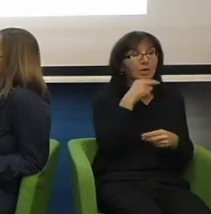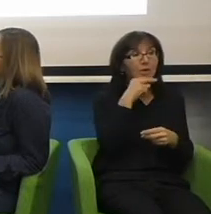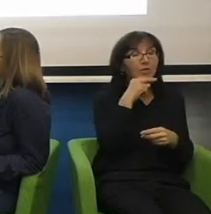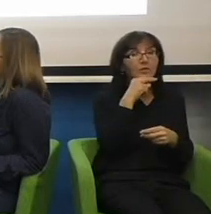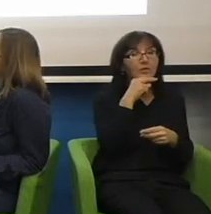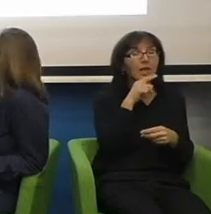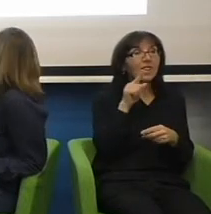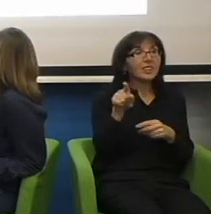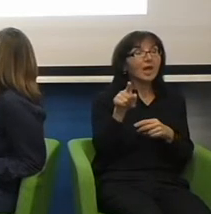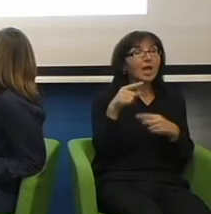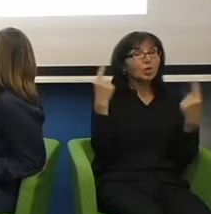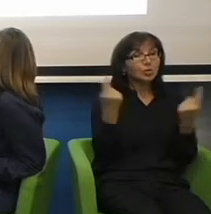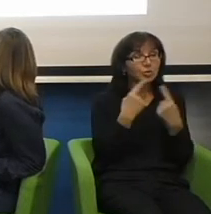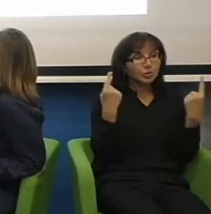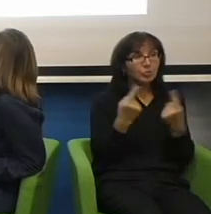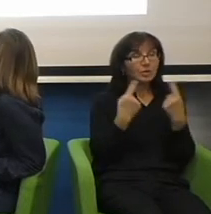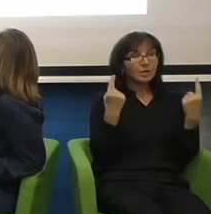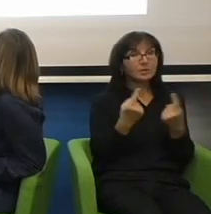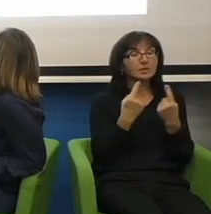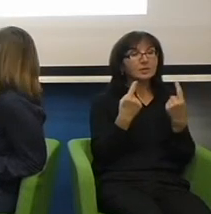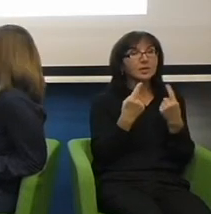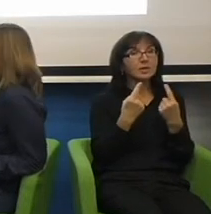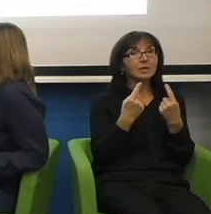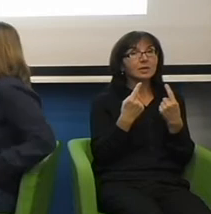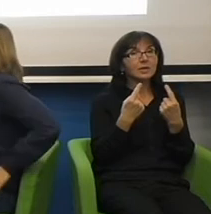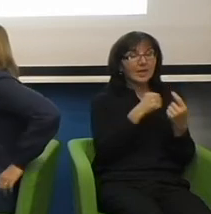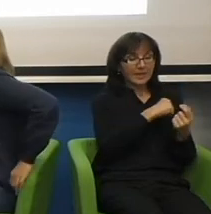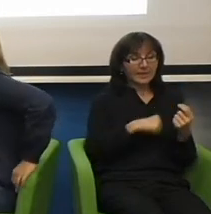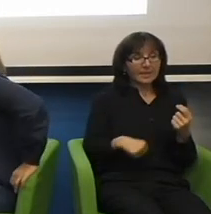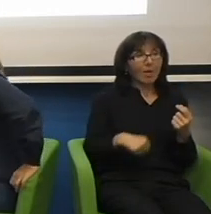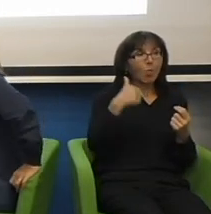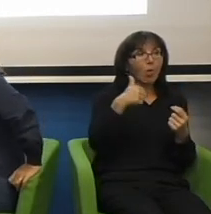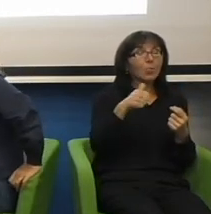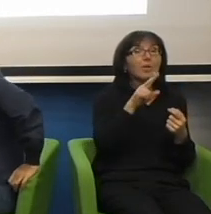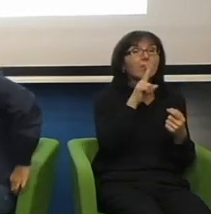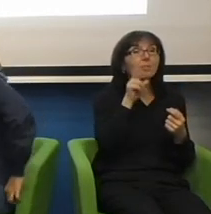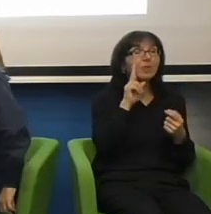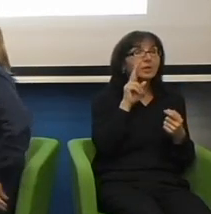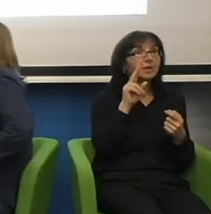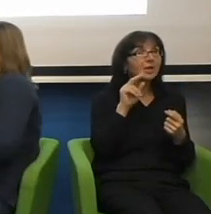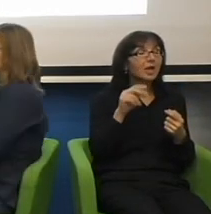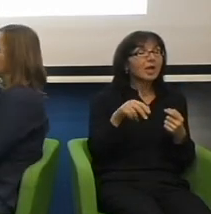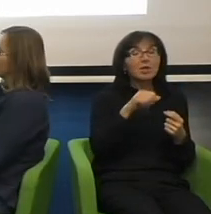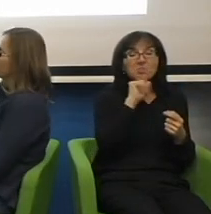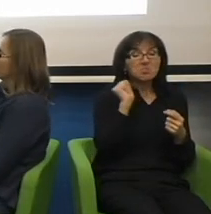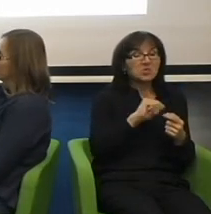Ta sytuacja, znaczy samotne matki chyba nigdy jeszcze nie miały dobrze,